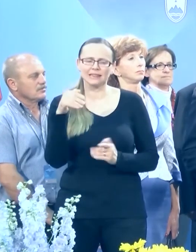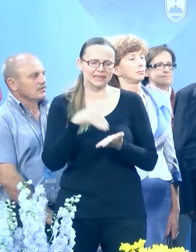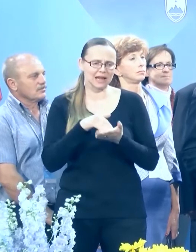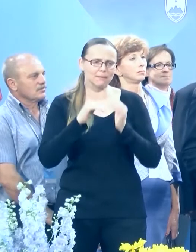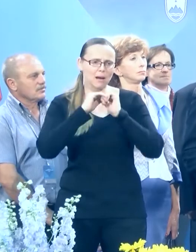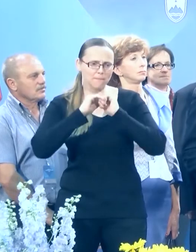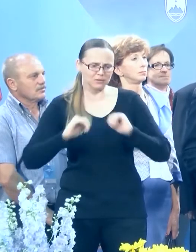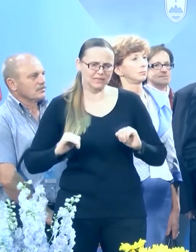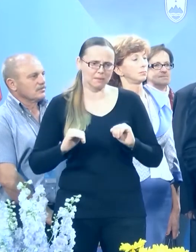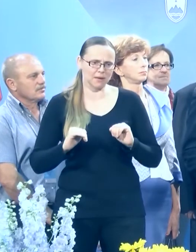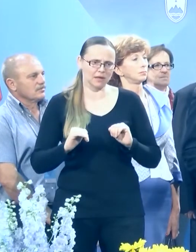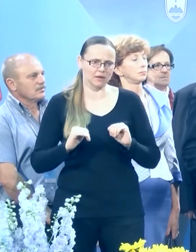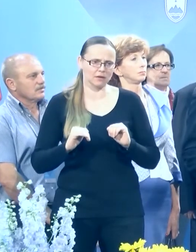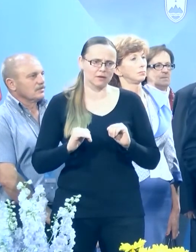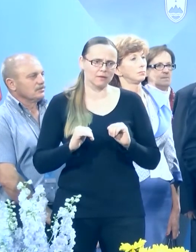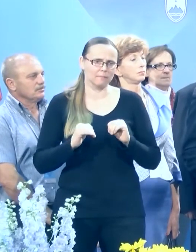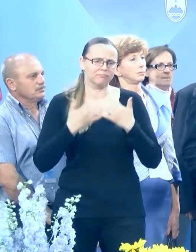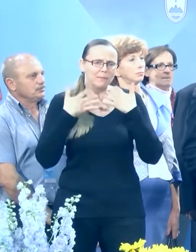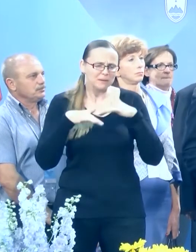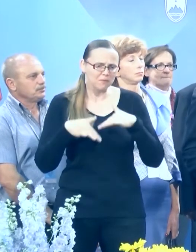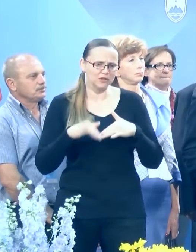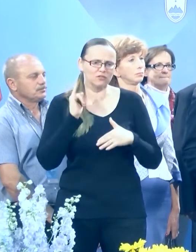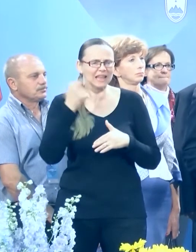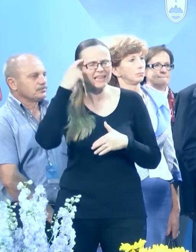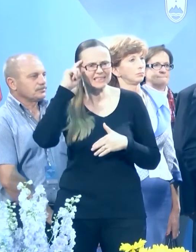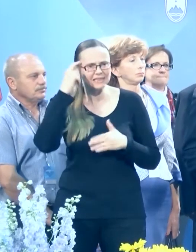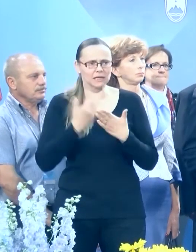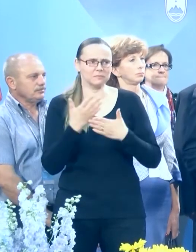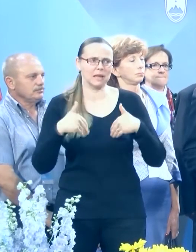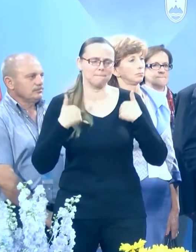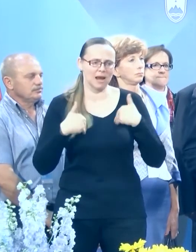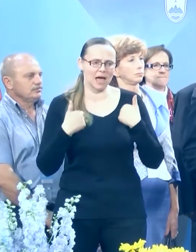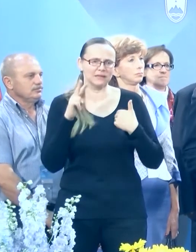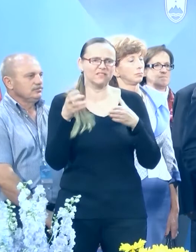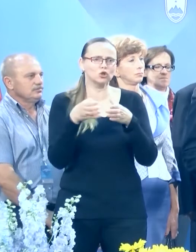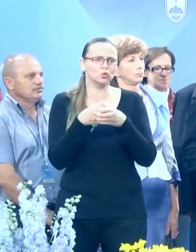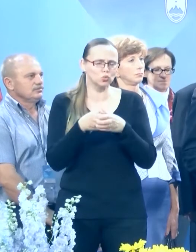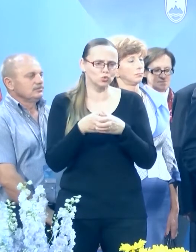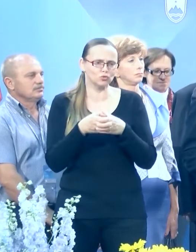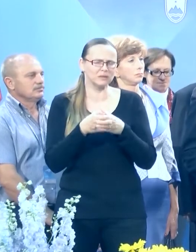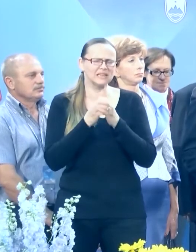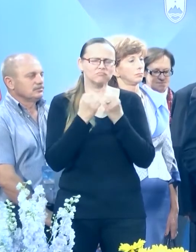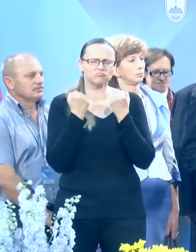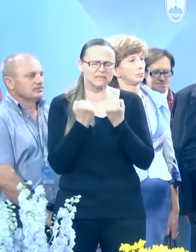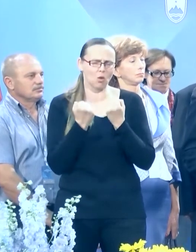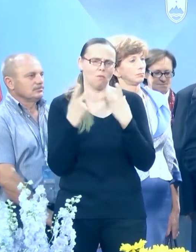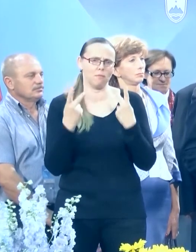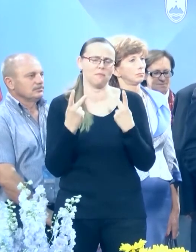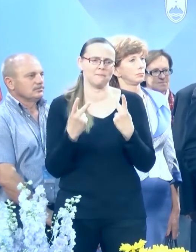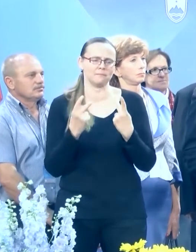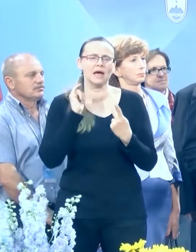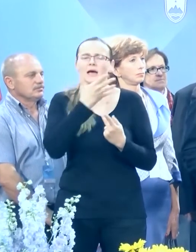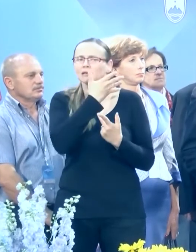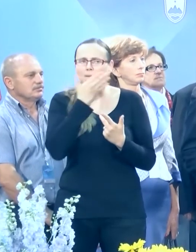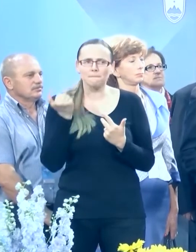posebej pripovedovati, da je skrb za mlade v družbi izredno pomembna, da